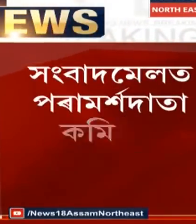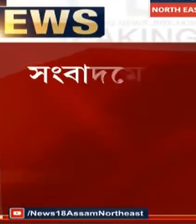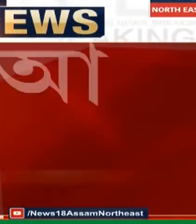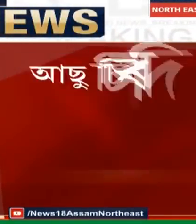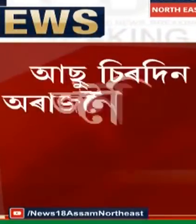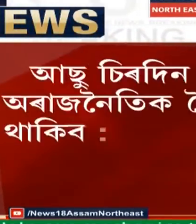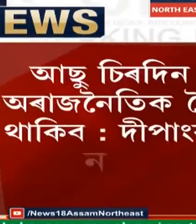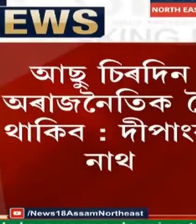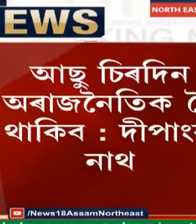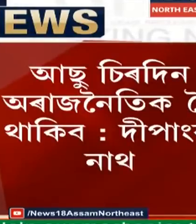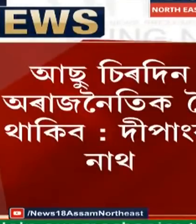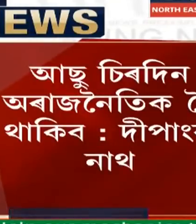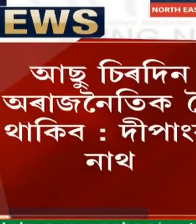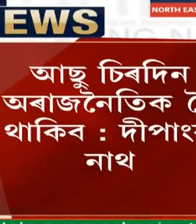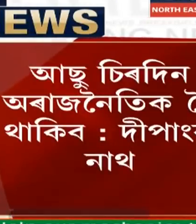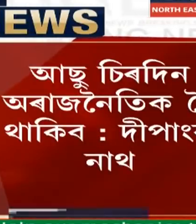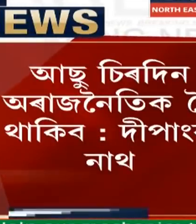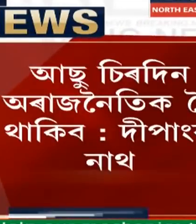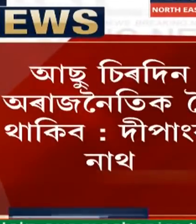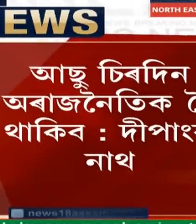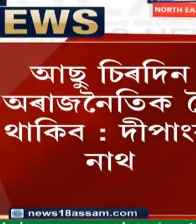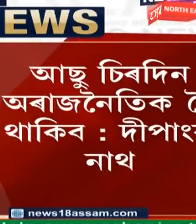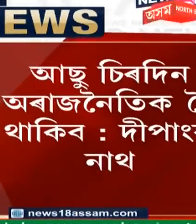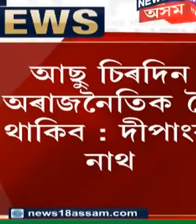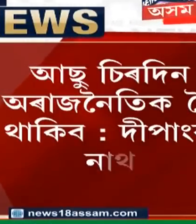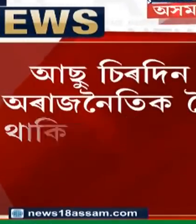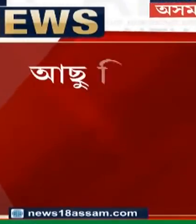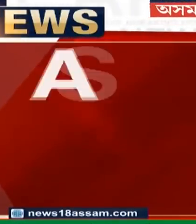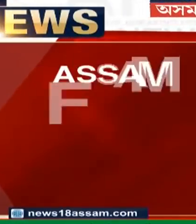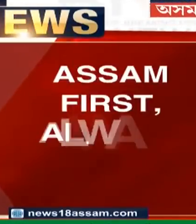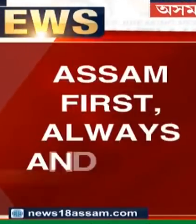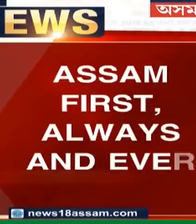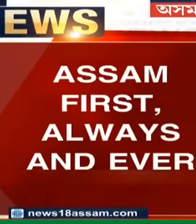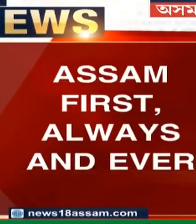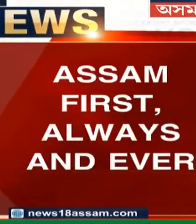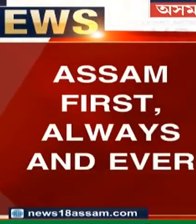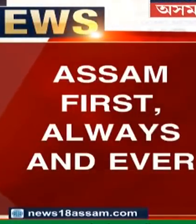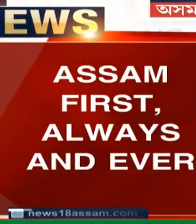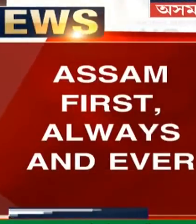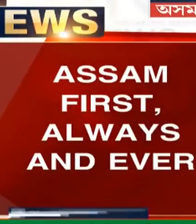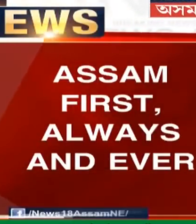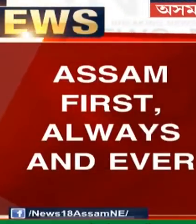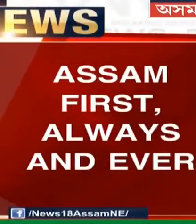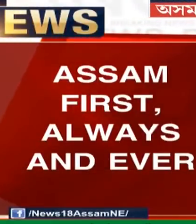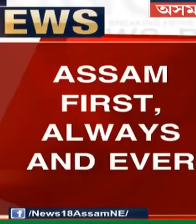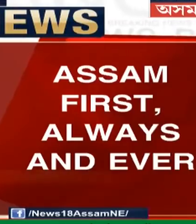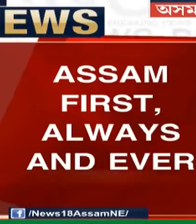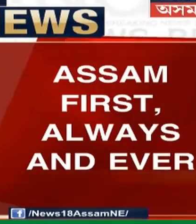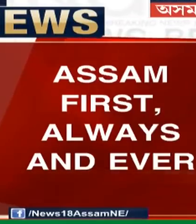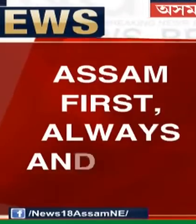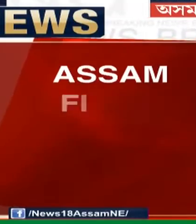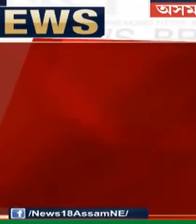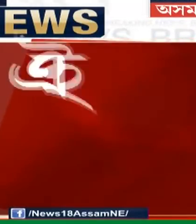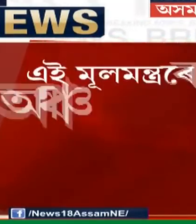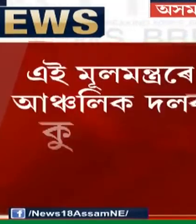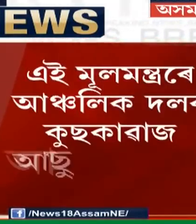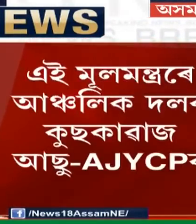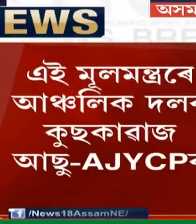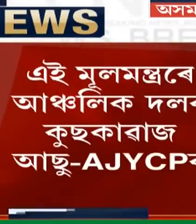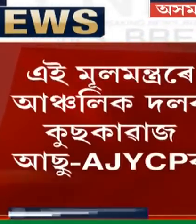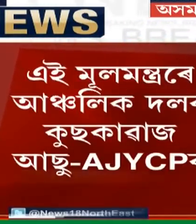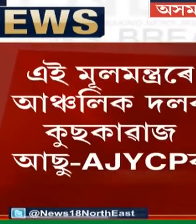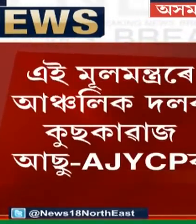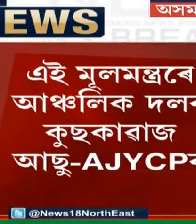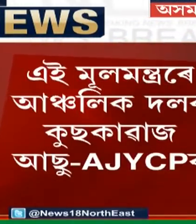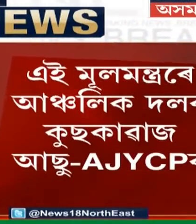राजनैतिक दिखो सन्दर्भ जी कथा इतने कहते तक दायित्व अर्पण